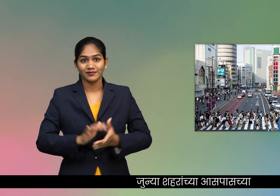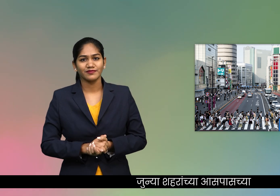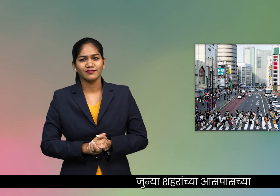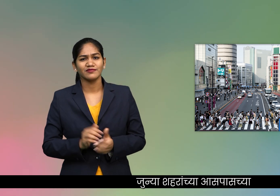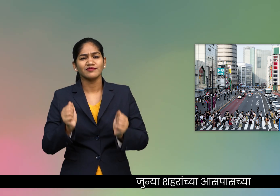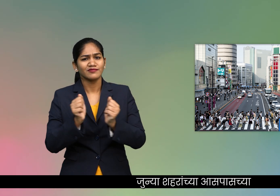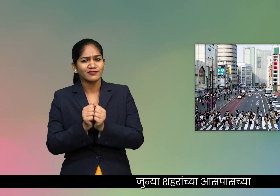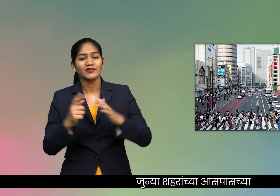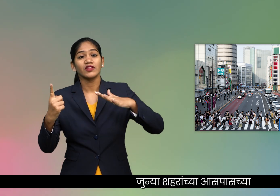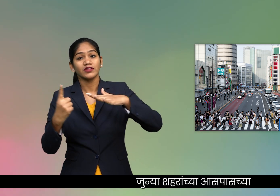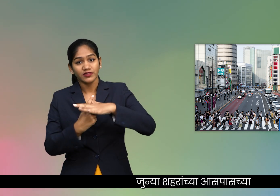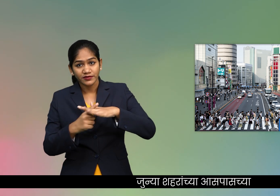जुन्या शहरांच्या आसपासच्या